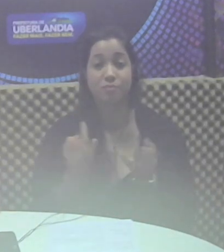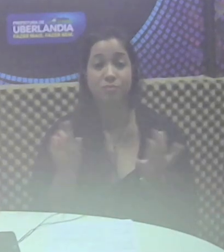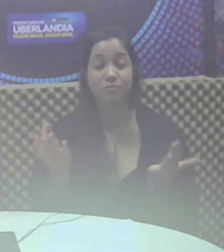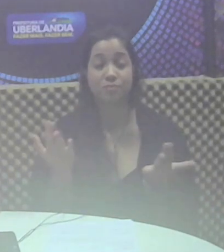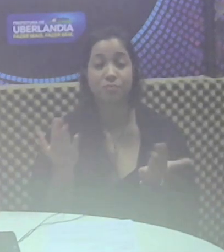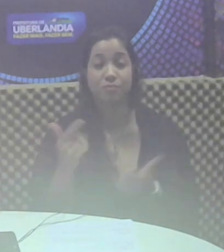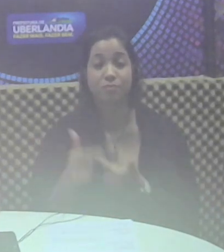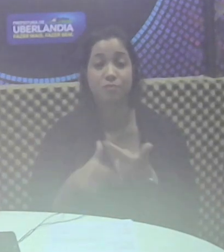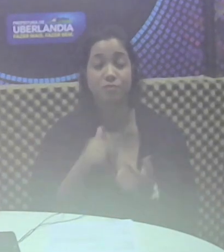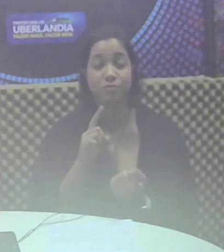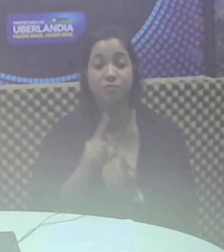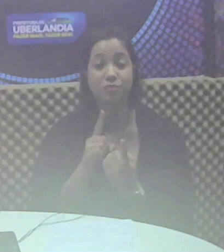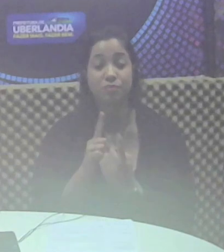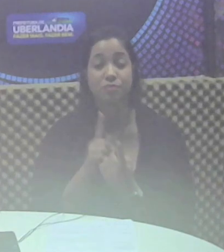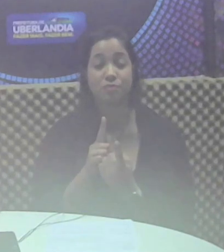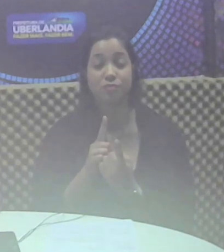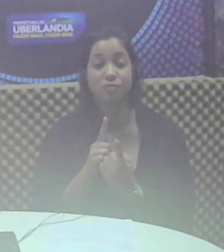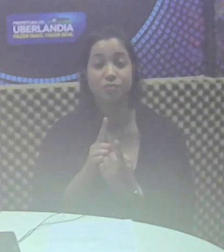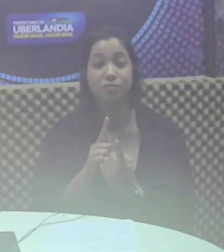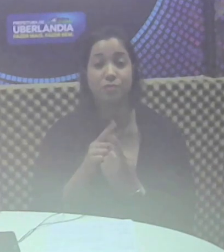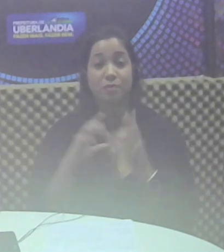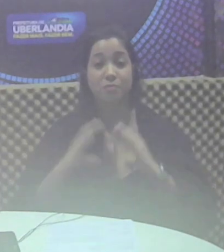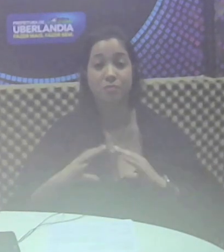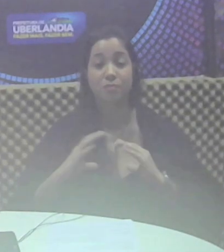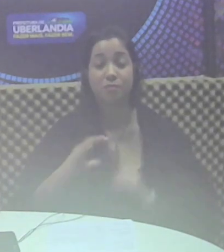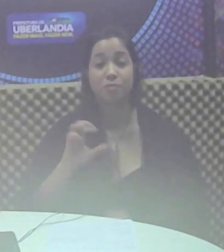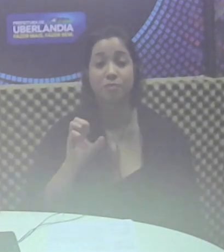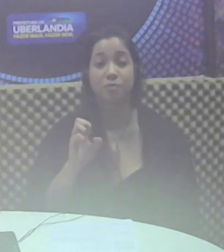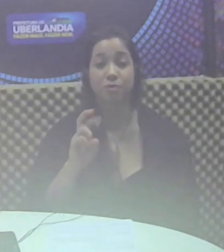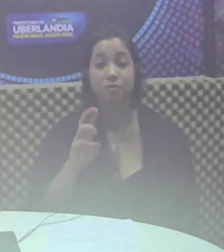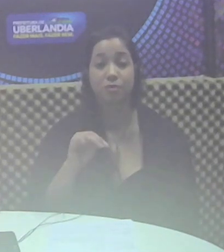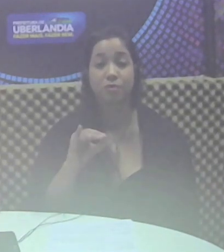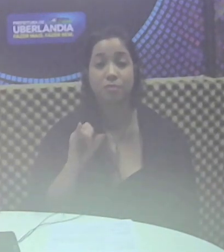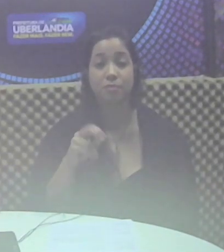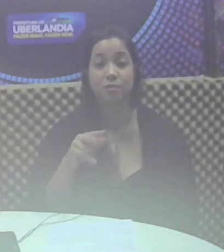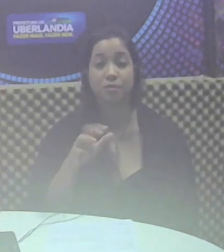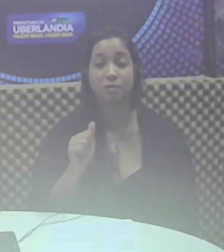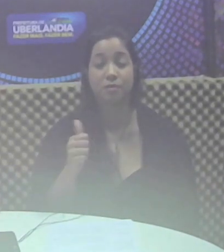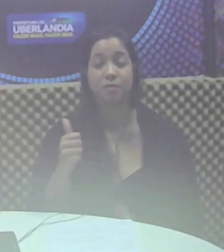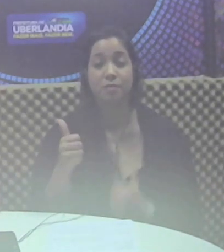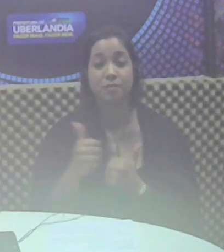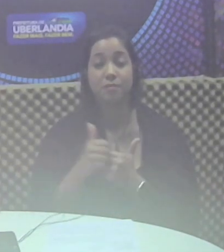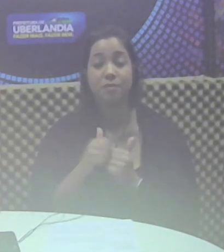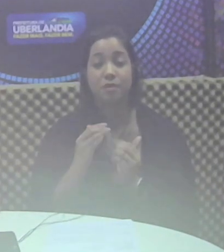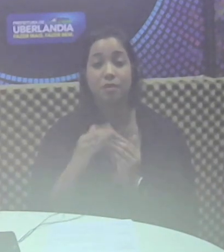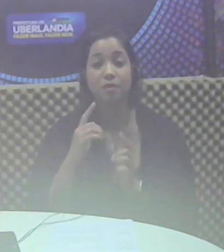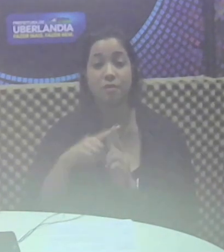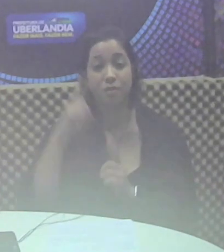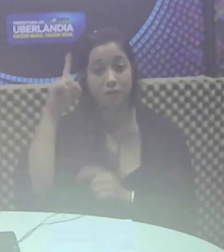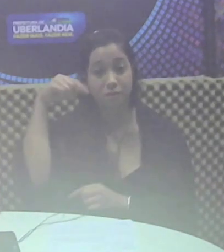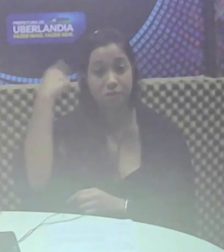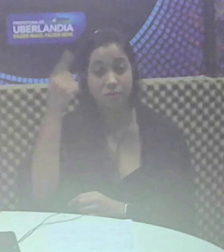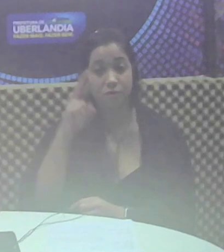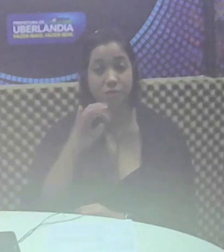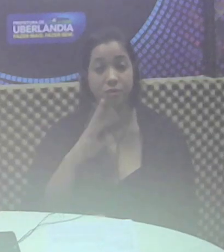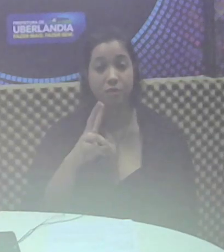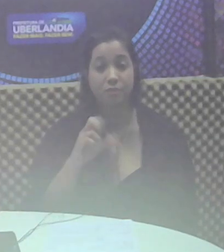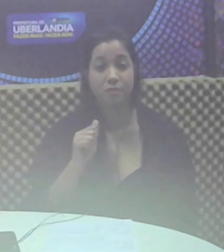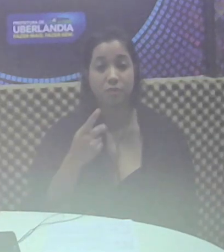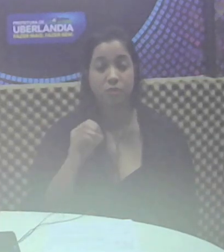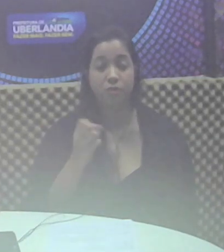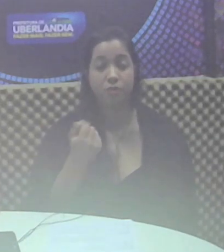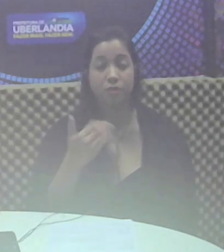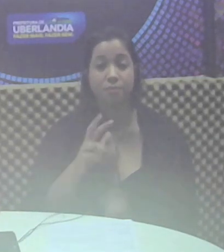para mais perto dos moradores na Praça Hermínia Zócoli, próxima à Paróquia São Cristóvão, das 8h30 da